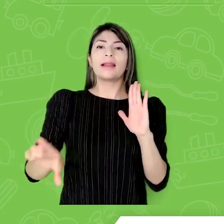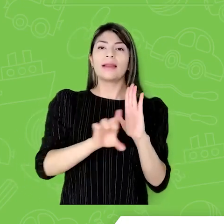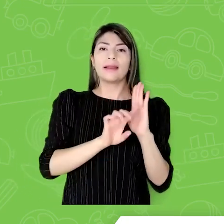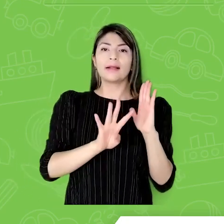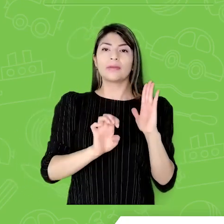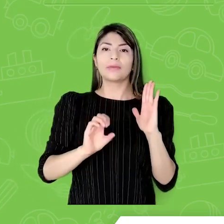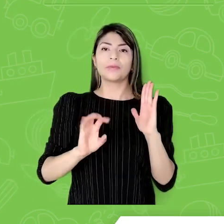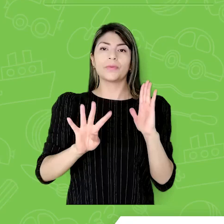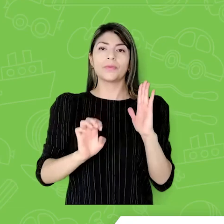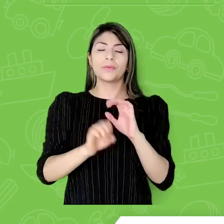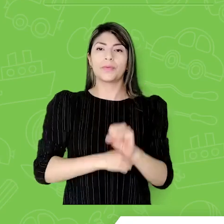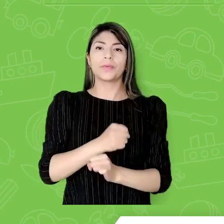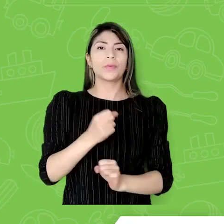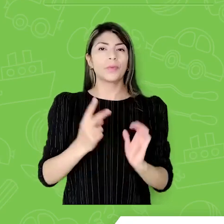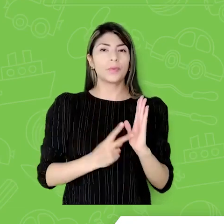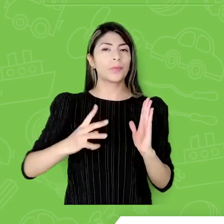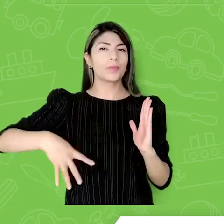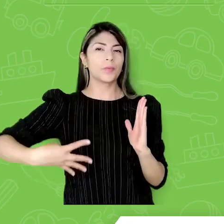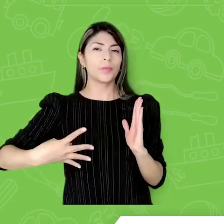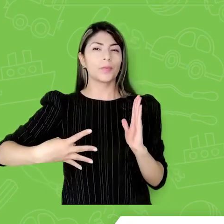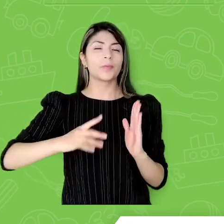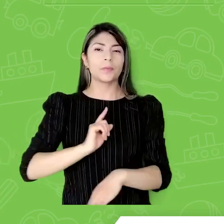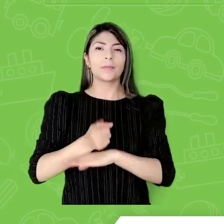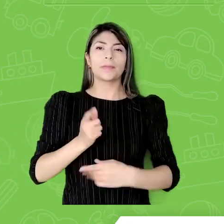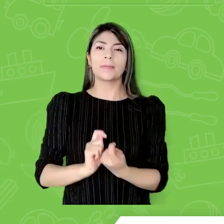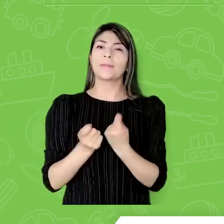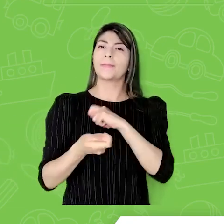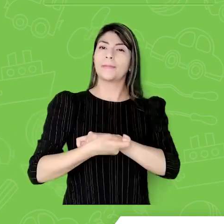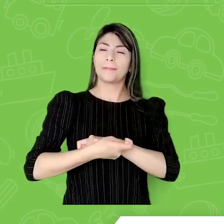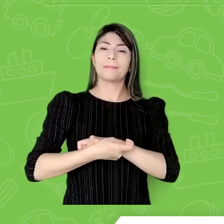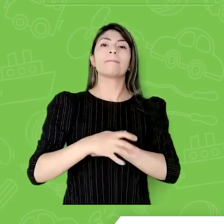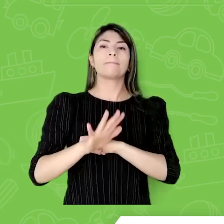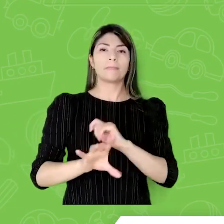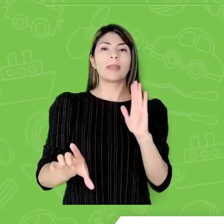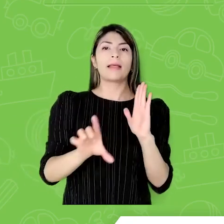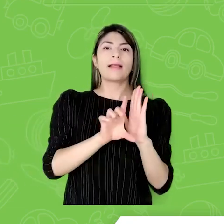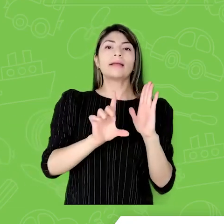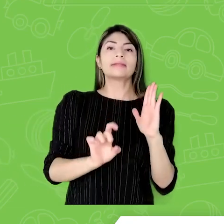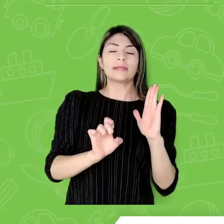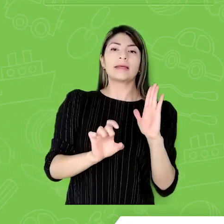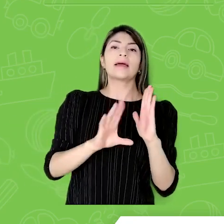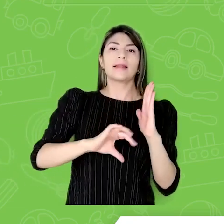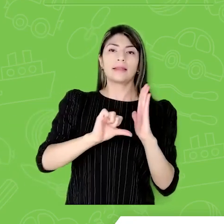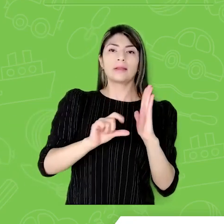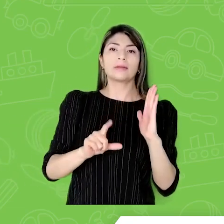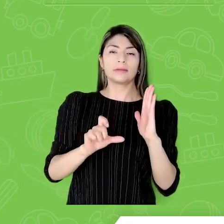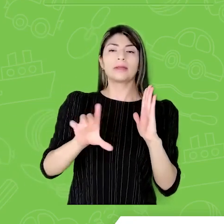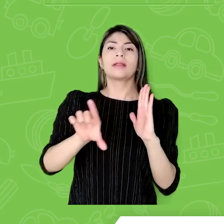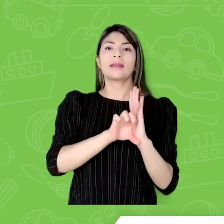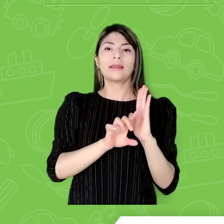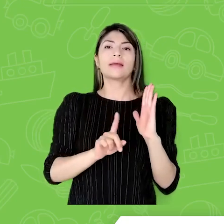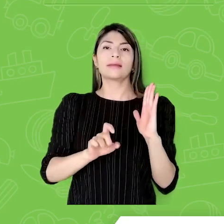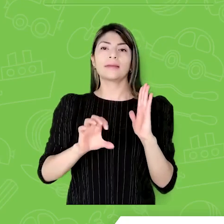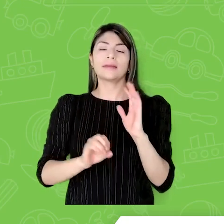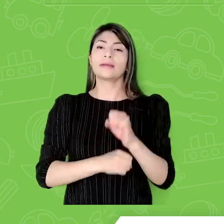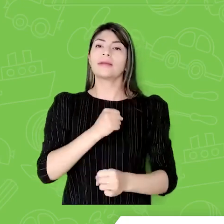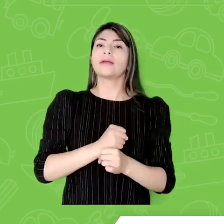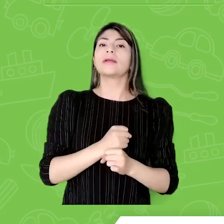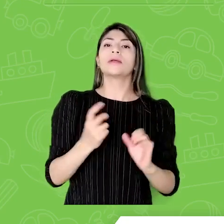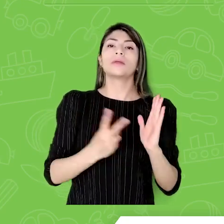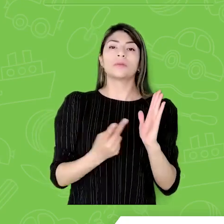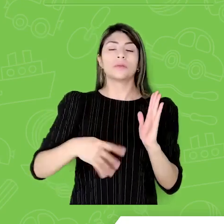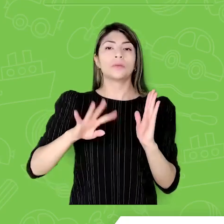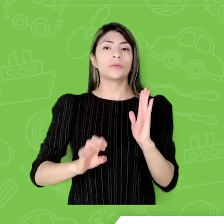disposiciones del numeral 4 del artículo 31 de la Ley 909 de 2004, modificado por el artículo 6 de la